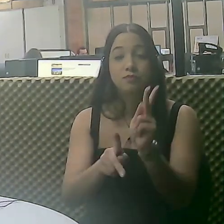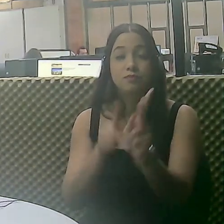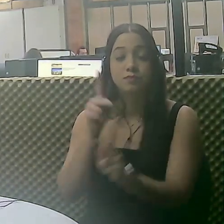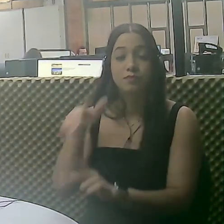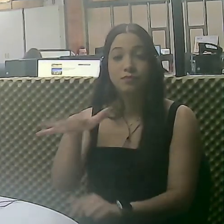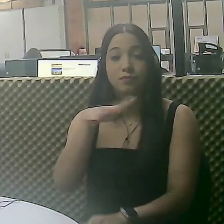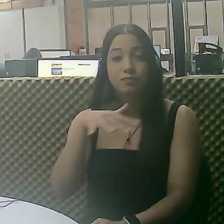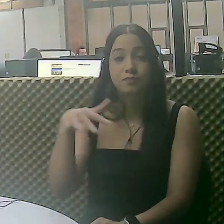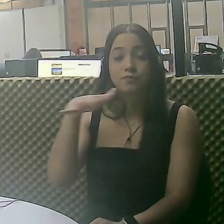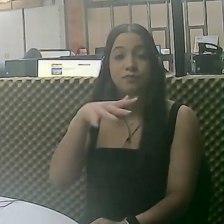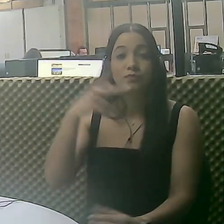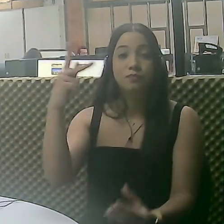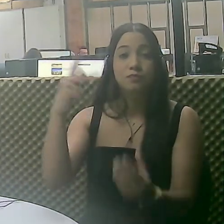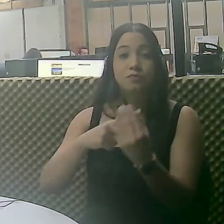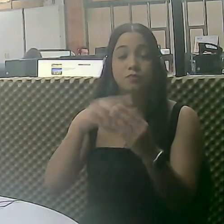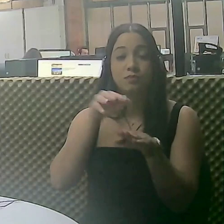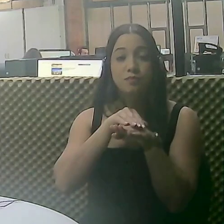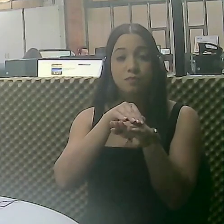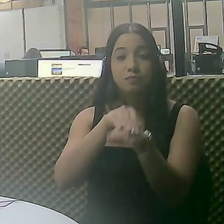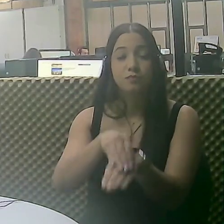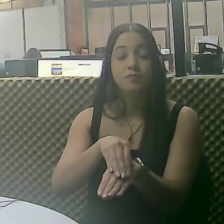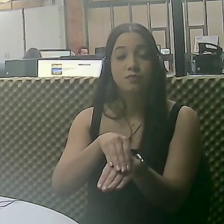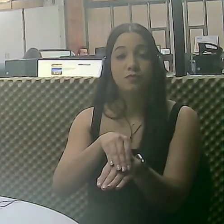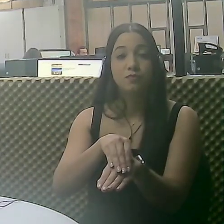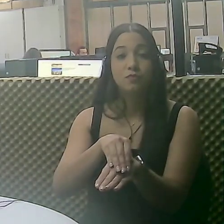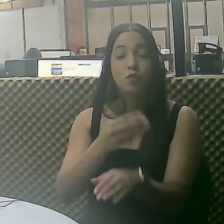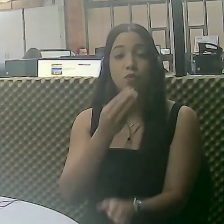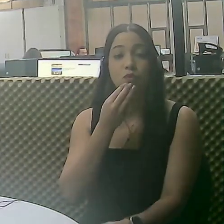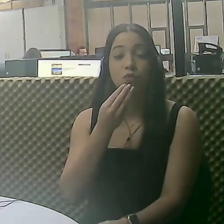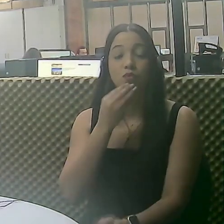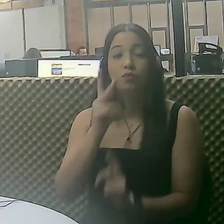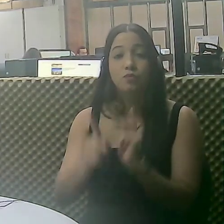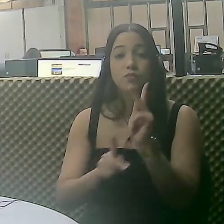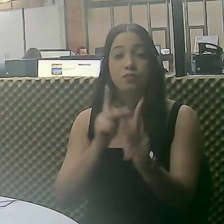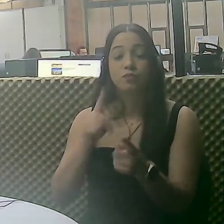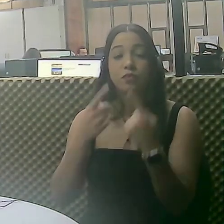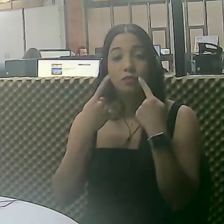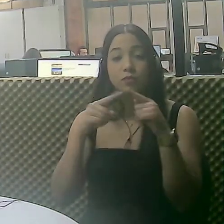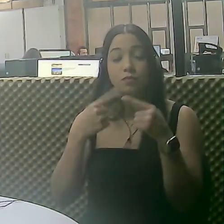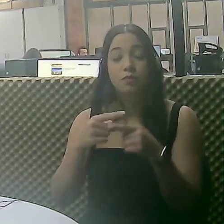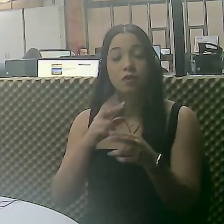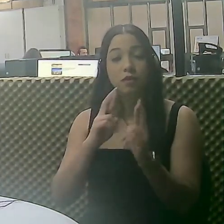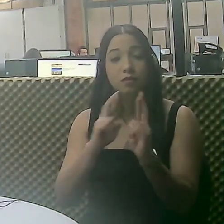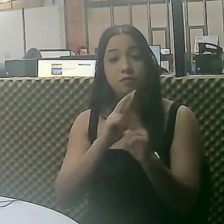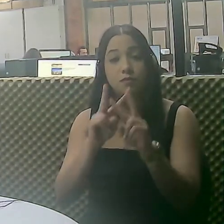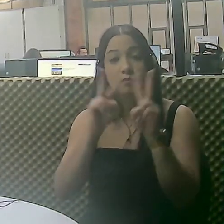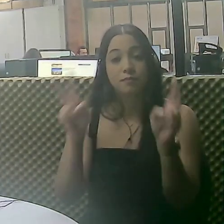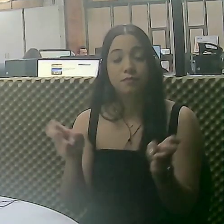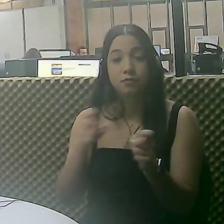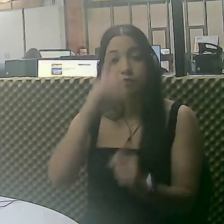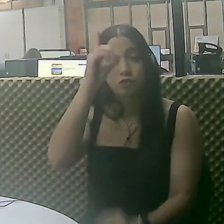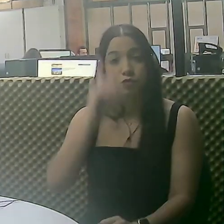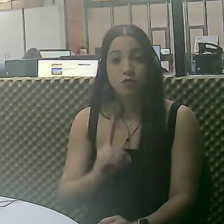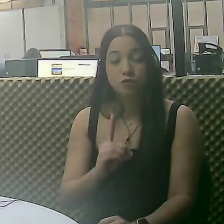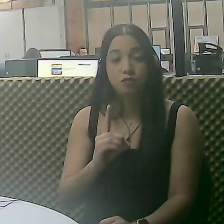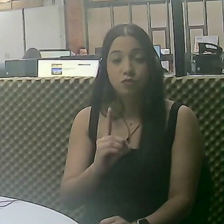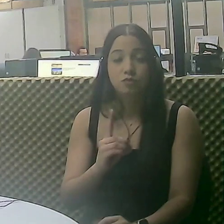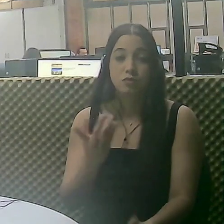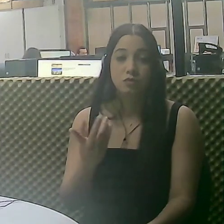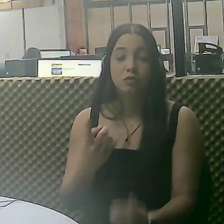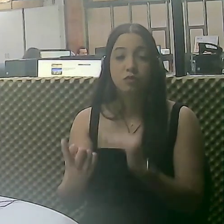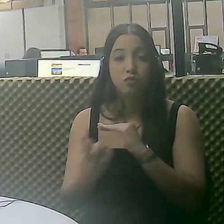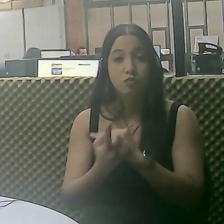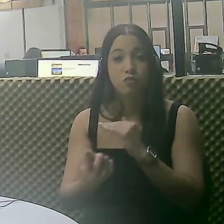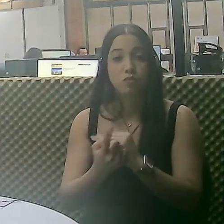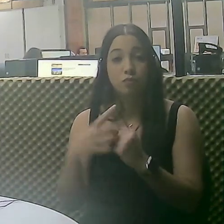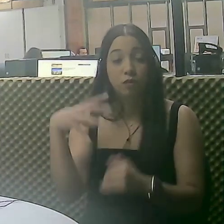população. O Procon Móvel dá a oportunidade para a população resolver questões relacionadas aos direitos como consumidor